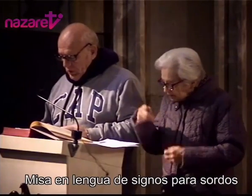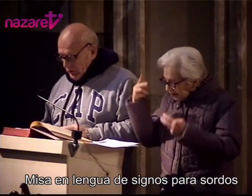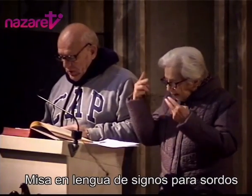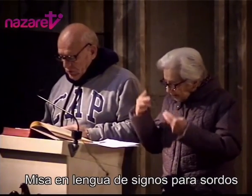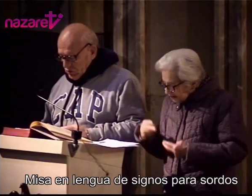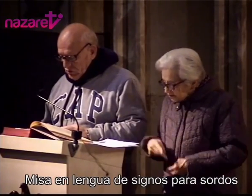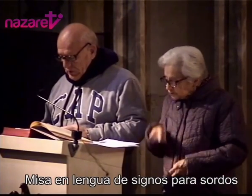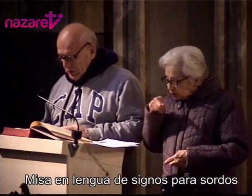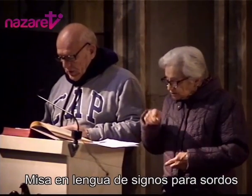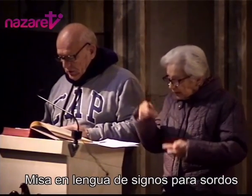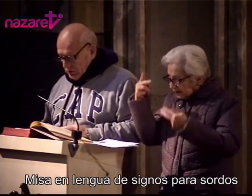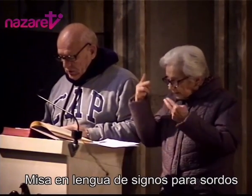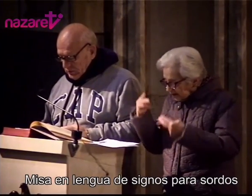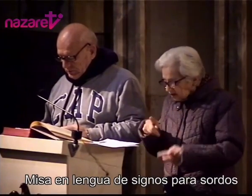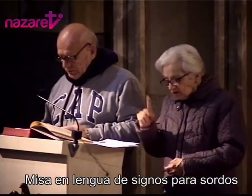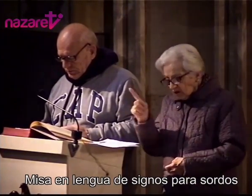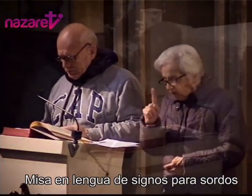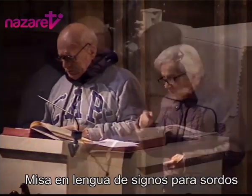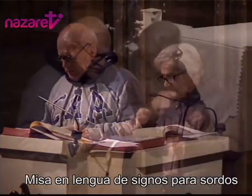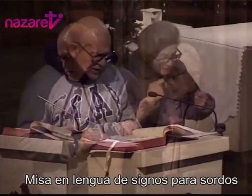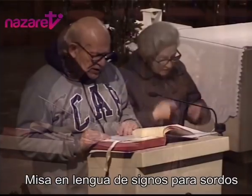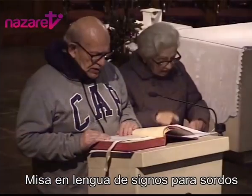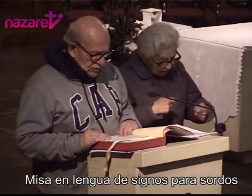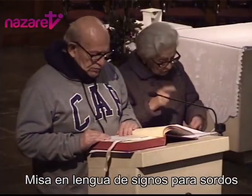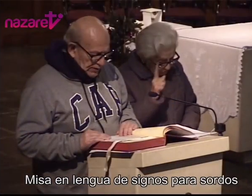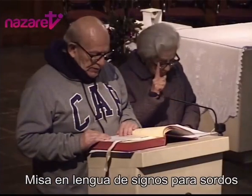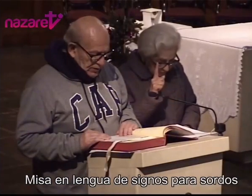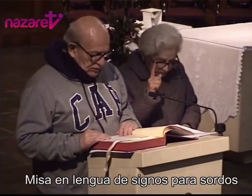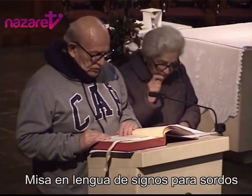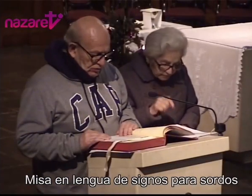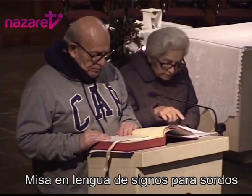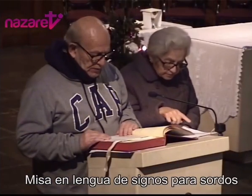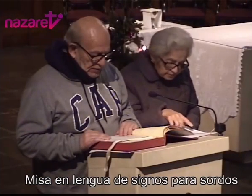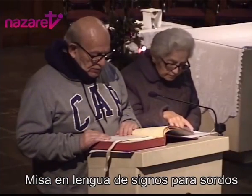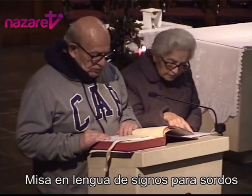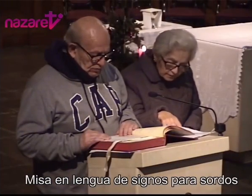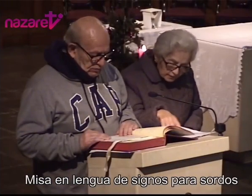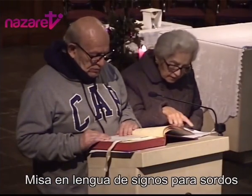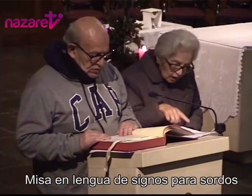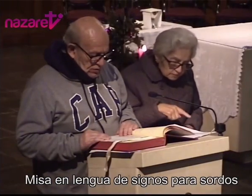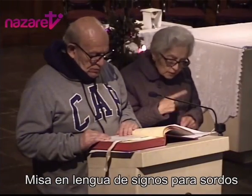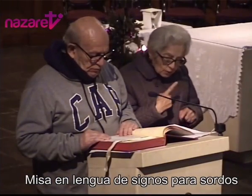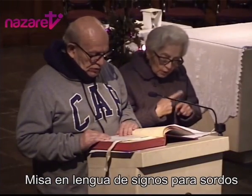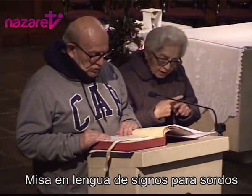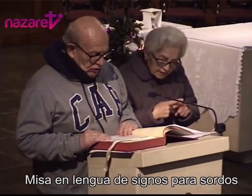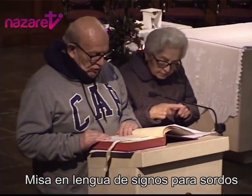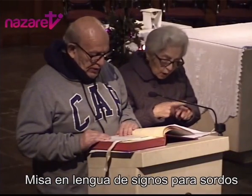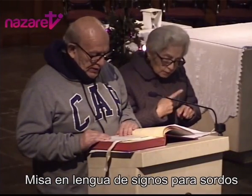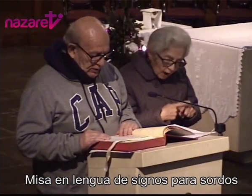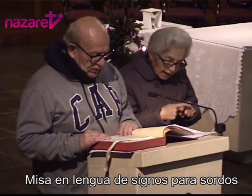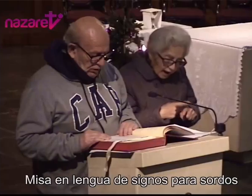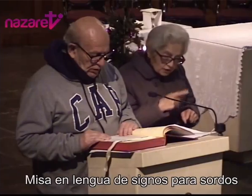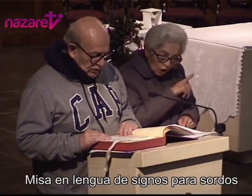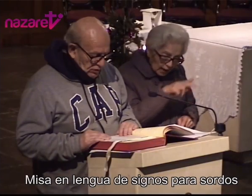que guardamos sus mandamientos. Y sus mandamientos no son pesados, pues todo lo